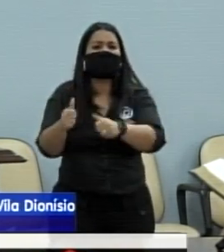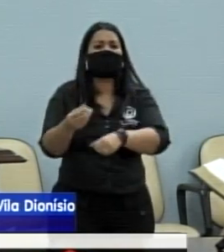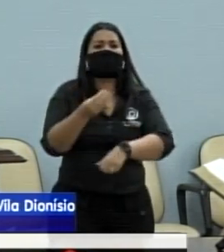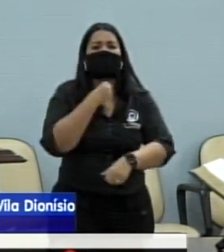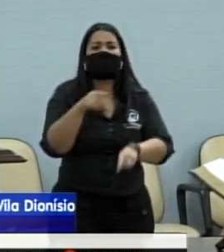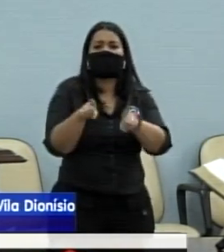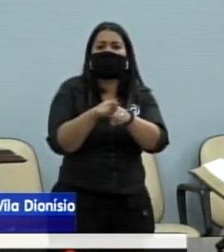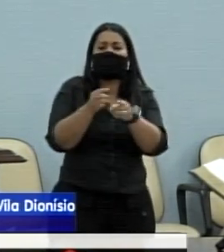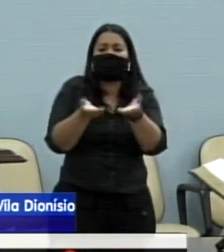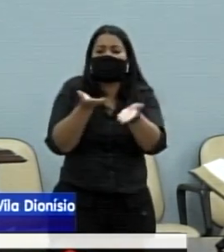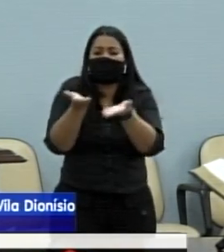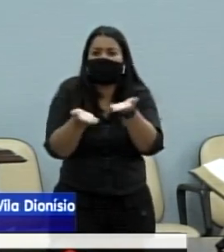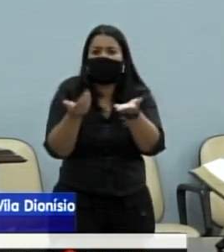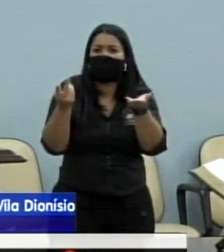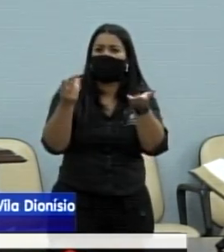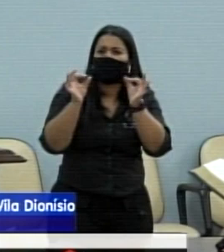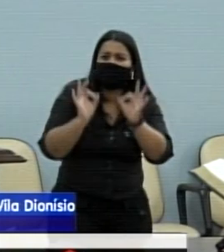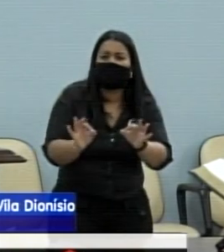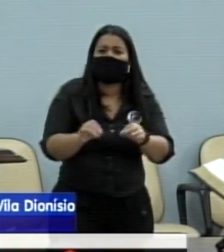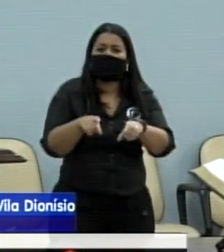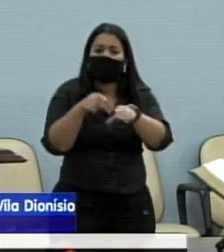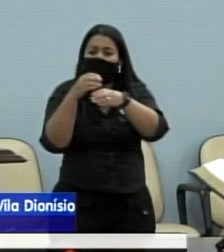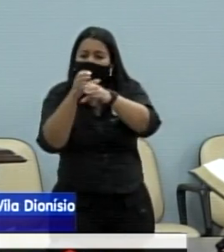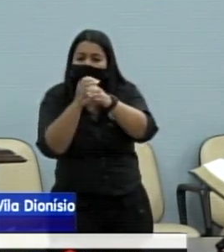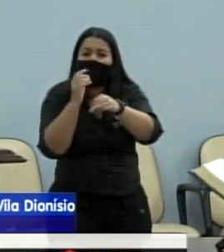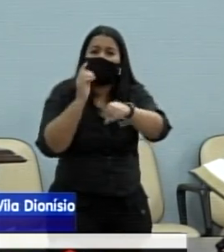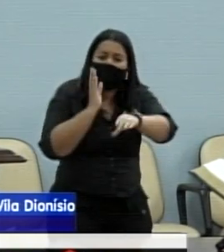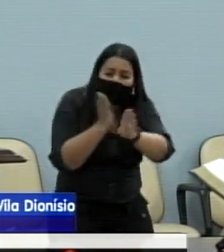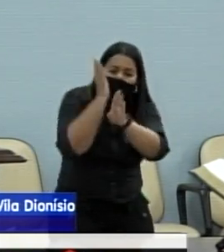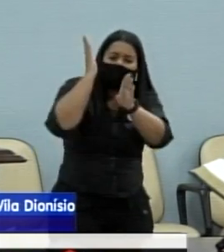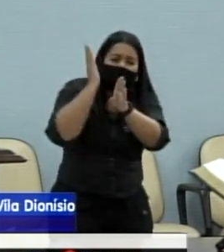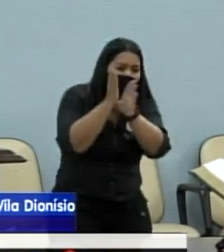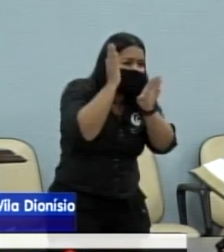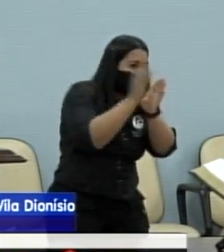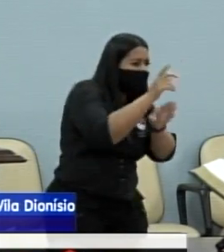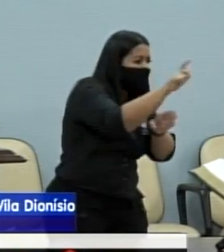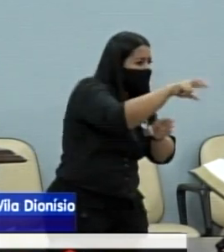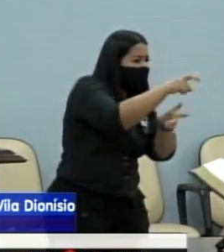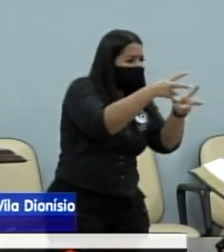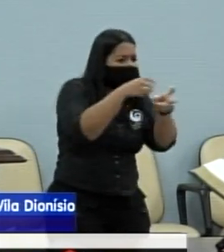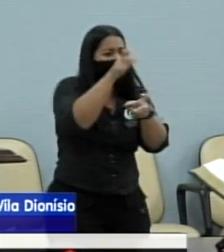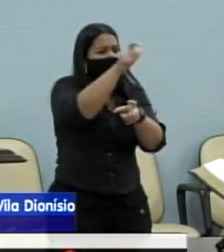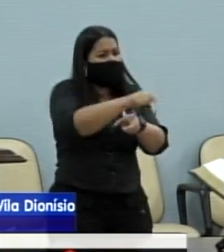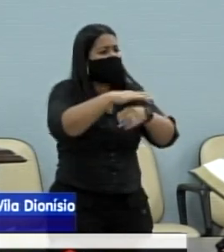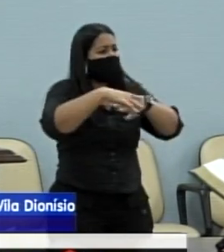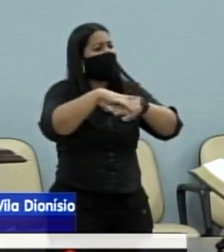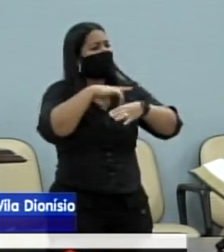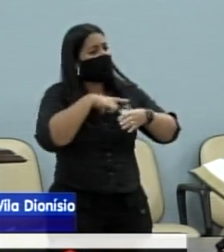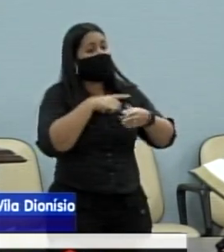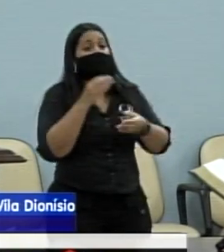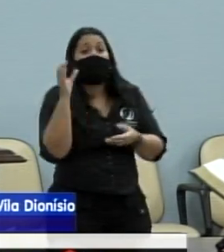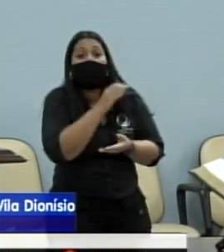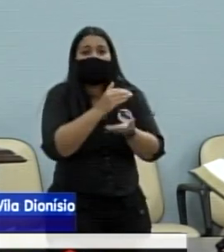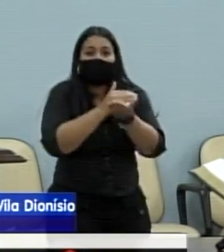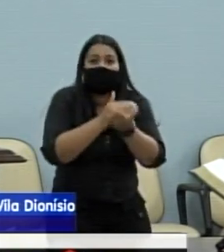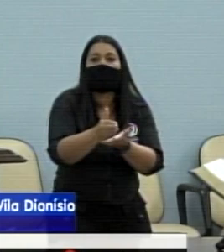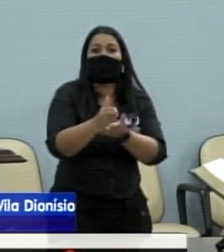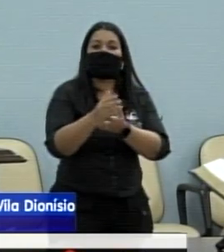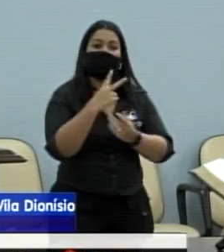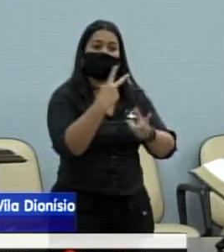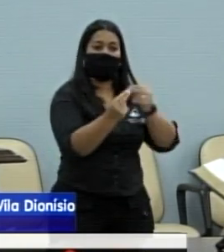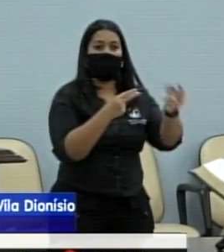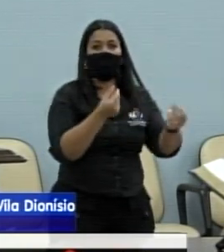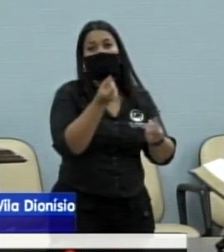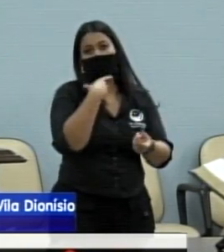tratamento adequado, de testagem rápida, identificação rápida, início do tratamento rápido.